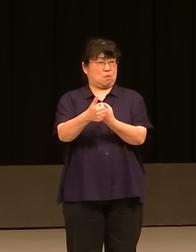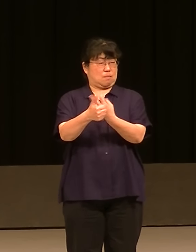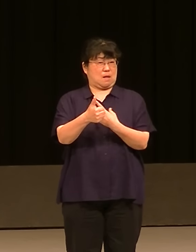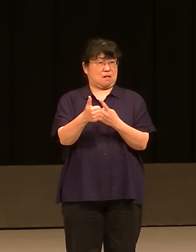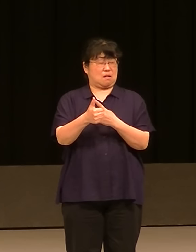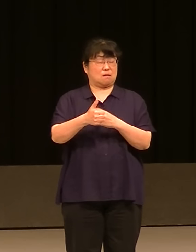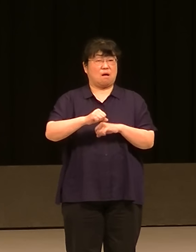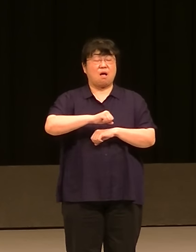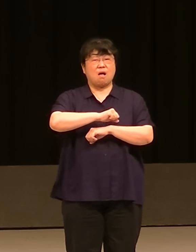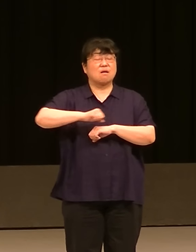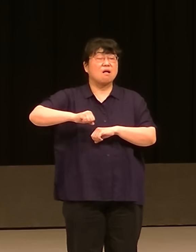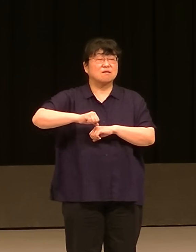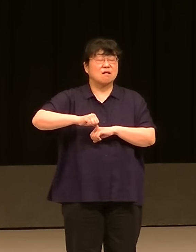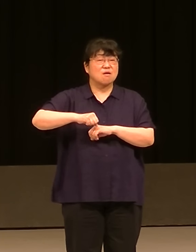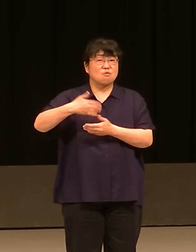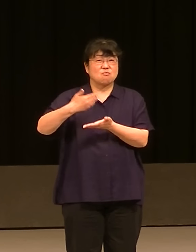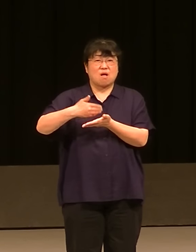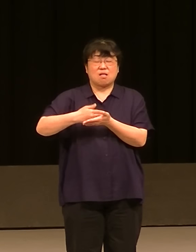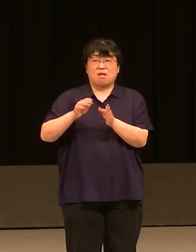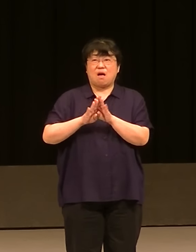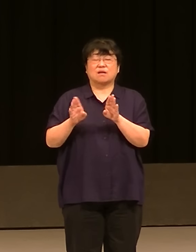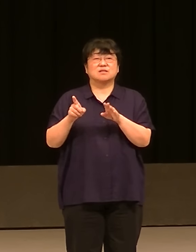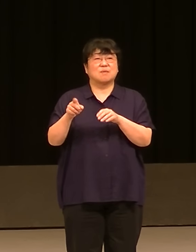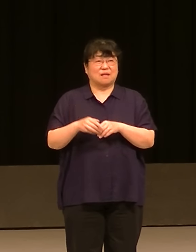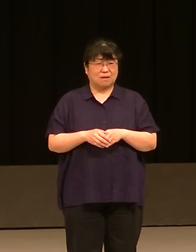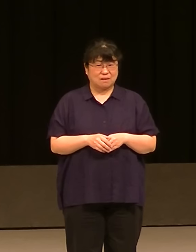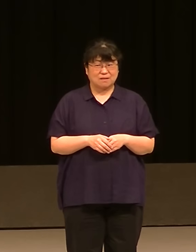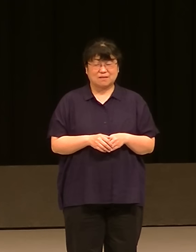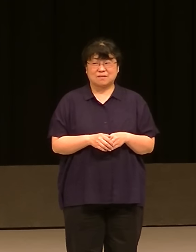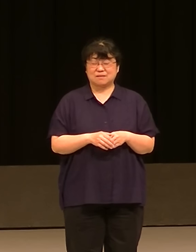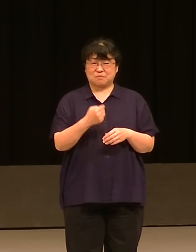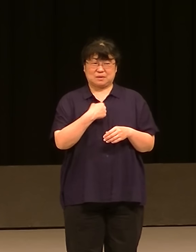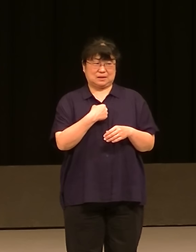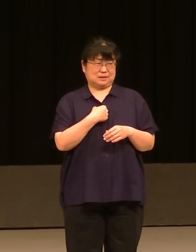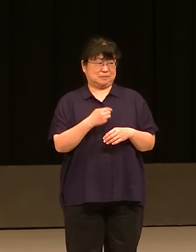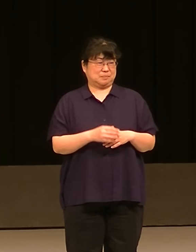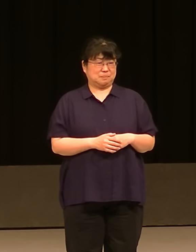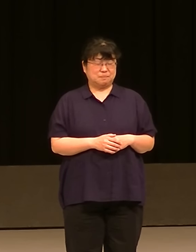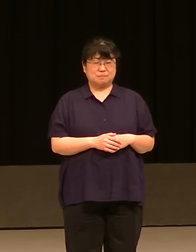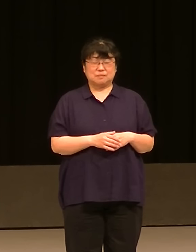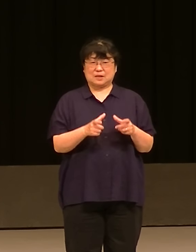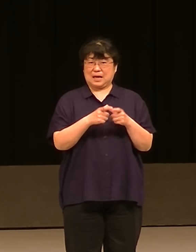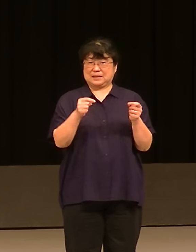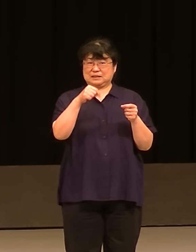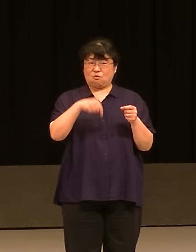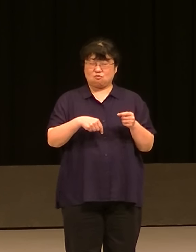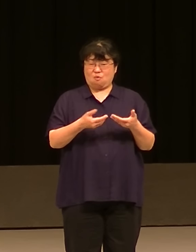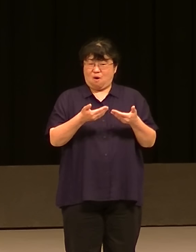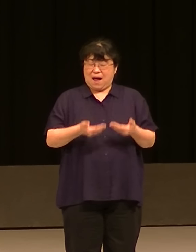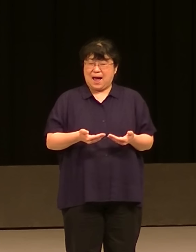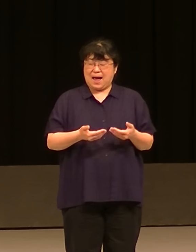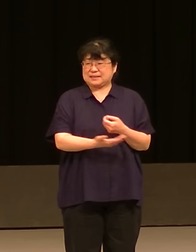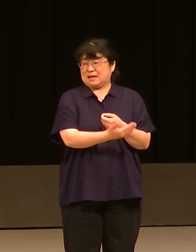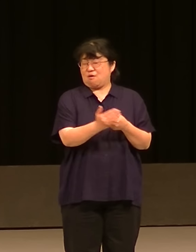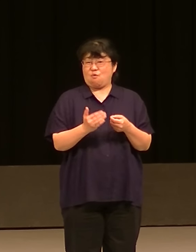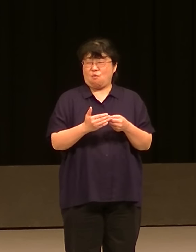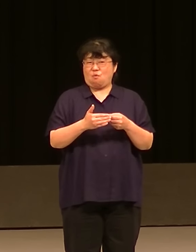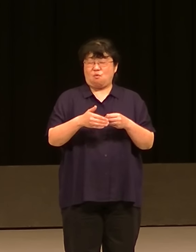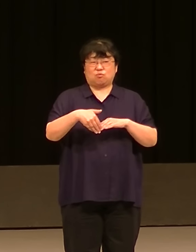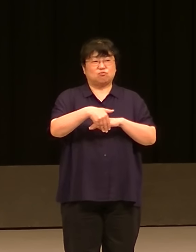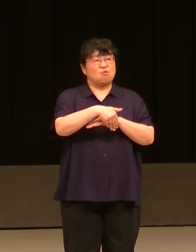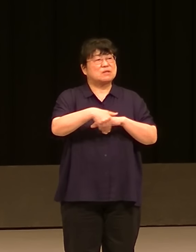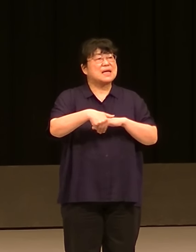勝手なことを言い出すんですね。でこの私は、日本の安全保障戦略の歴